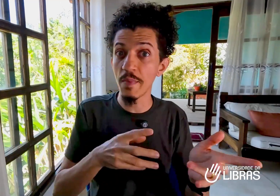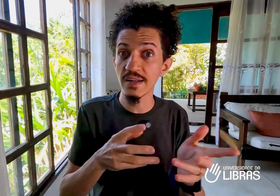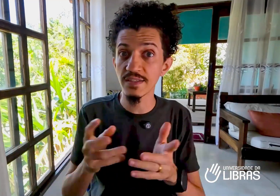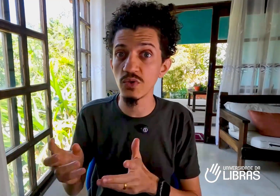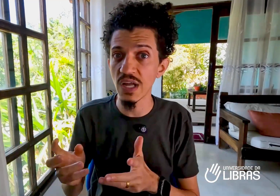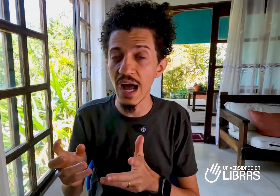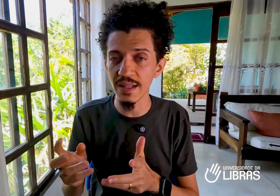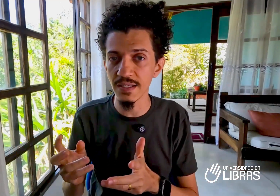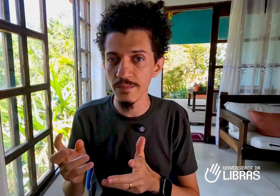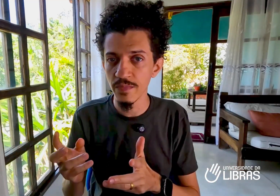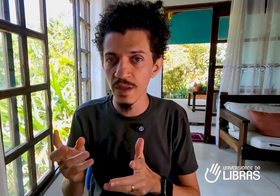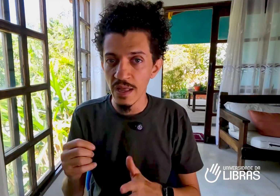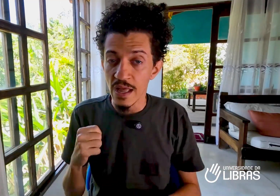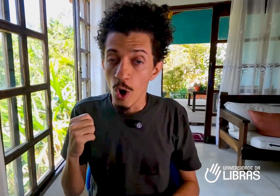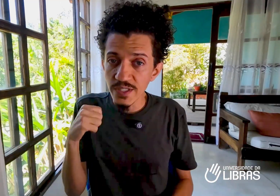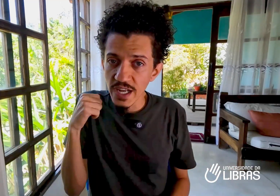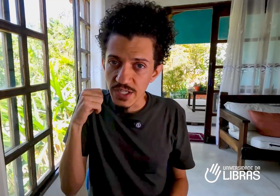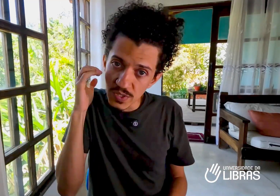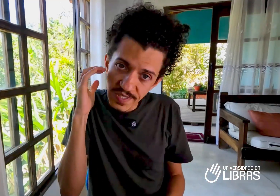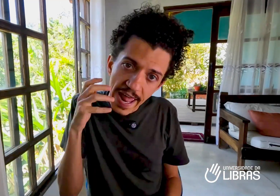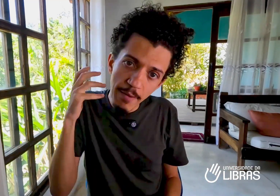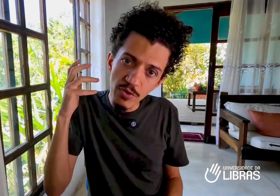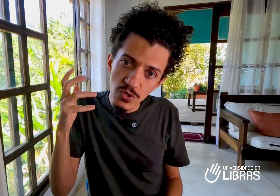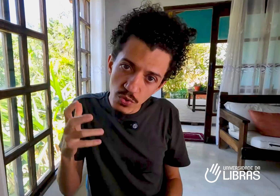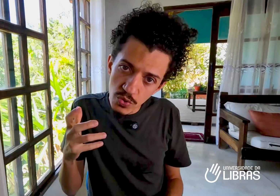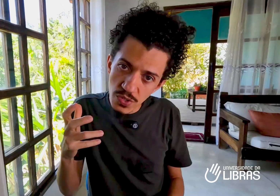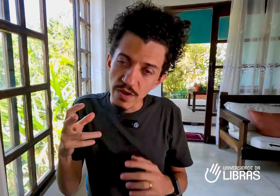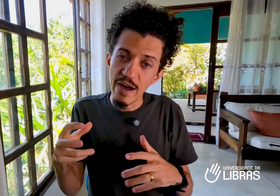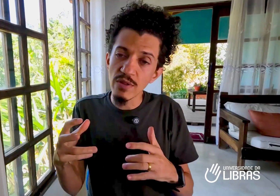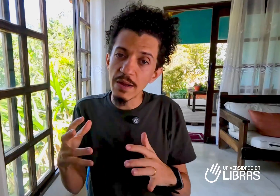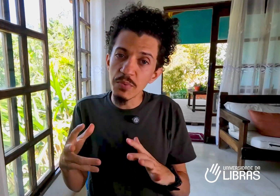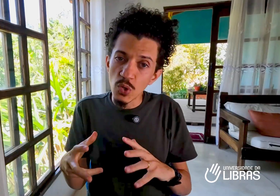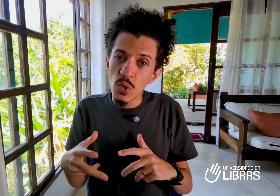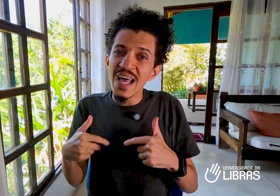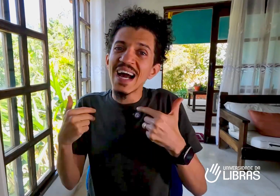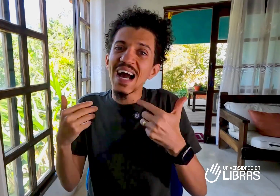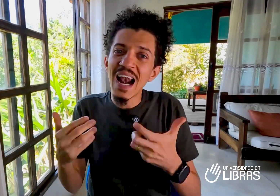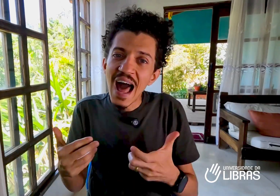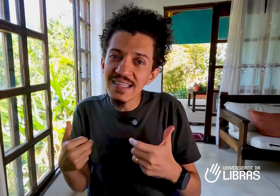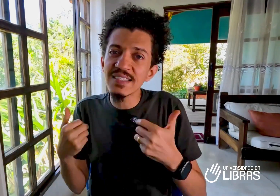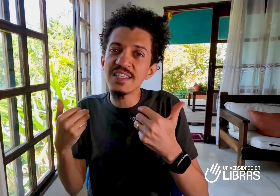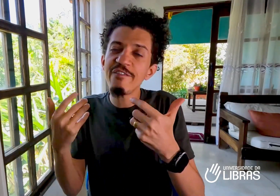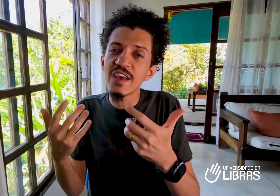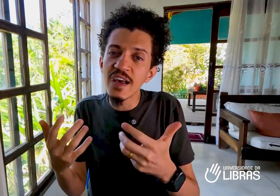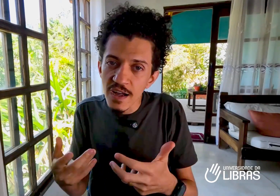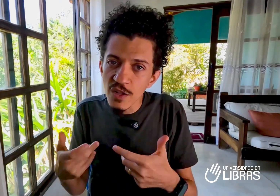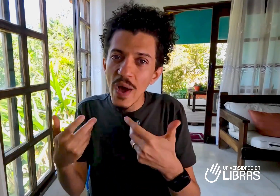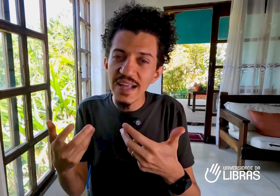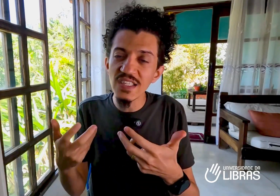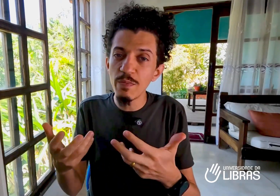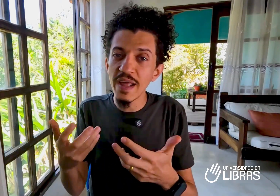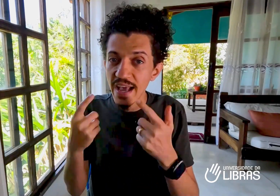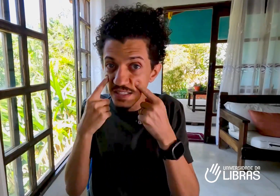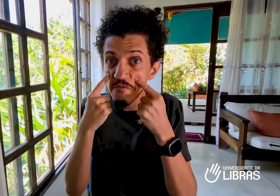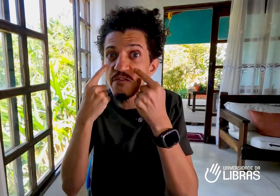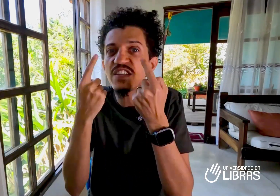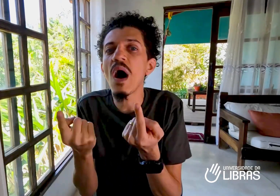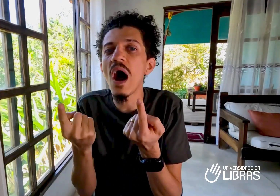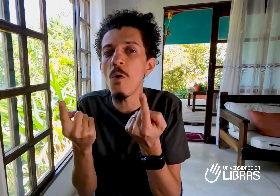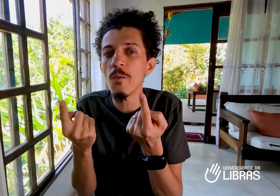são usadas. Ou seja, o cérebro dos surdos vai o tempo todo classificando essa experiência visual que